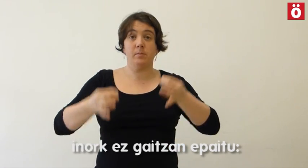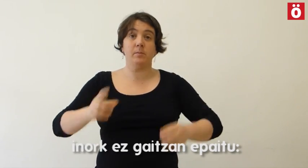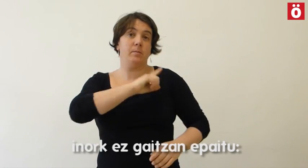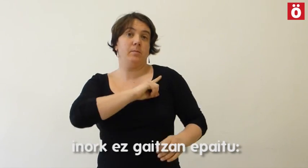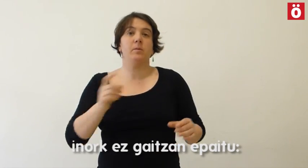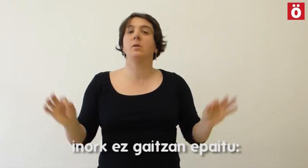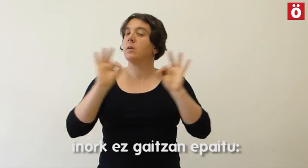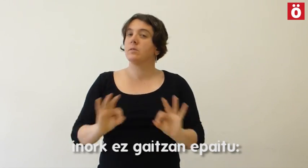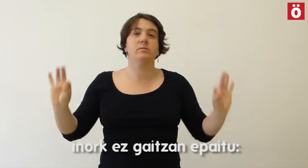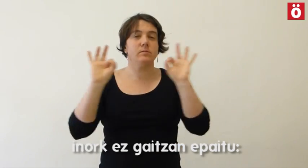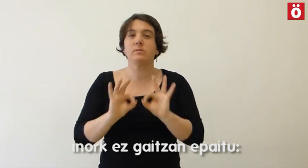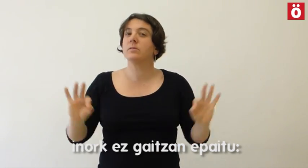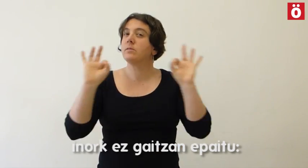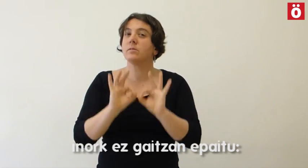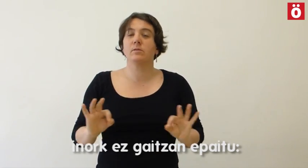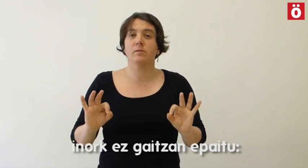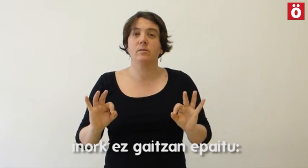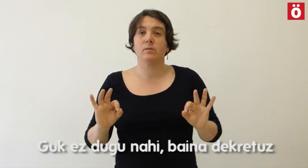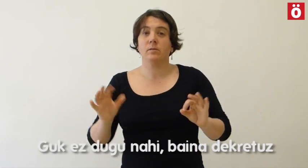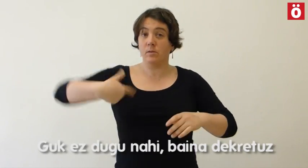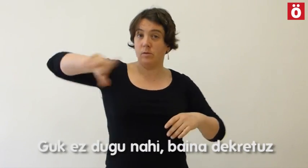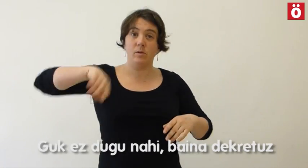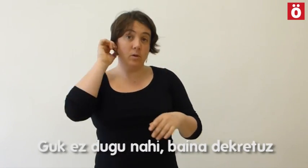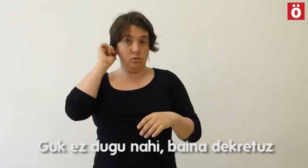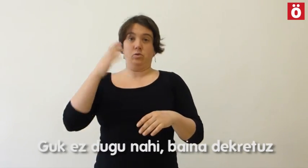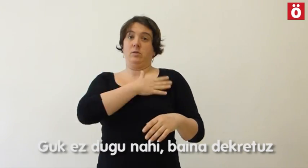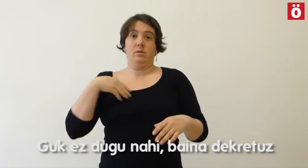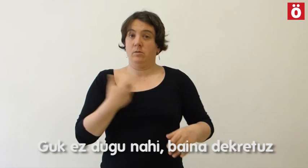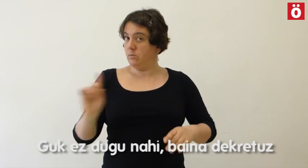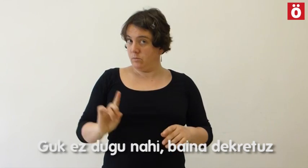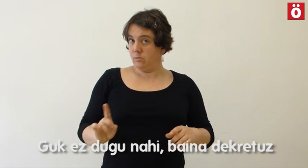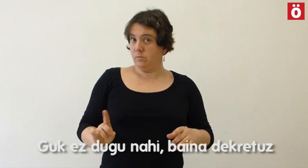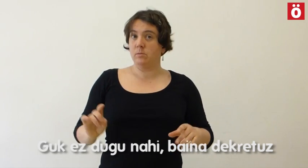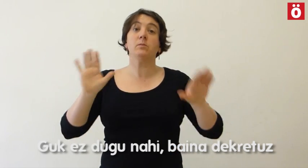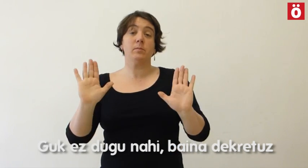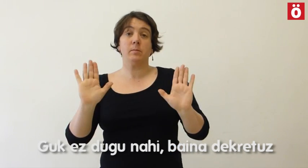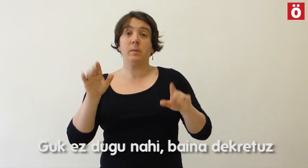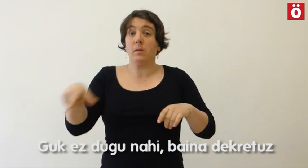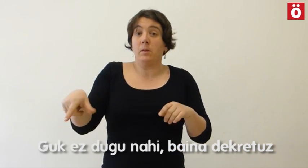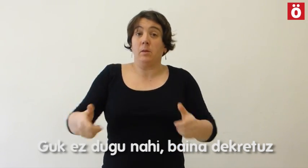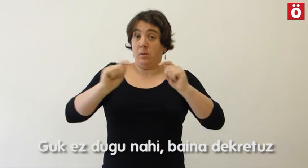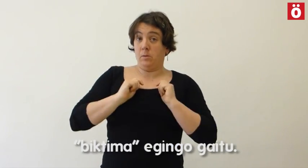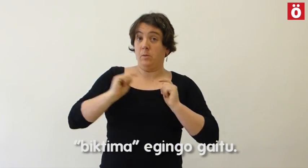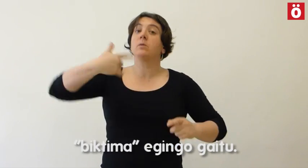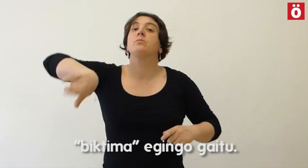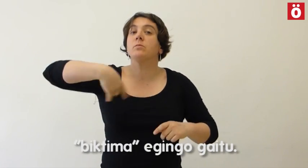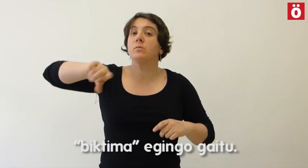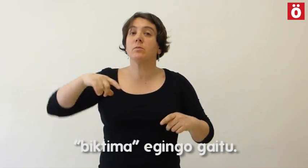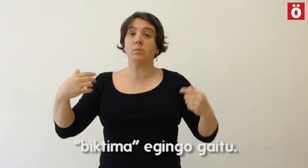gaitzan epaitun Guk ez duguna ibania dekretuz, biktima egin